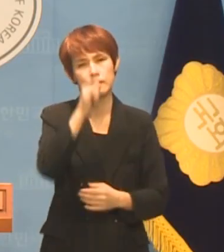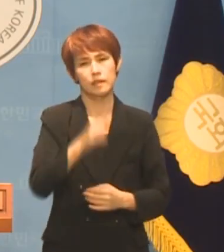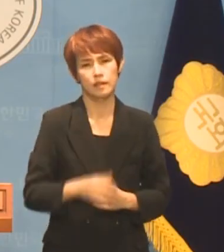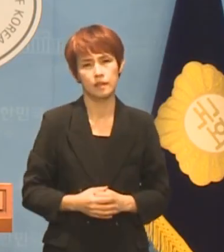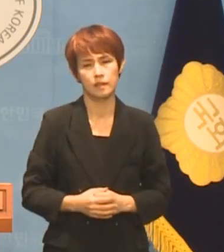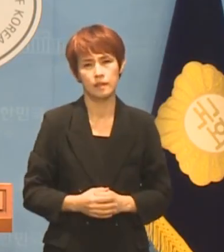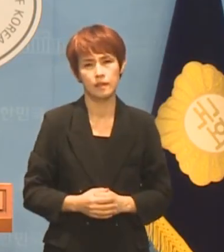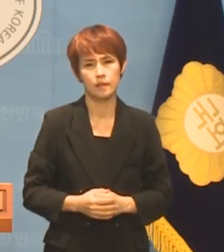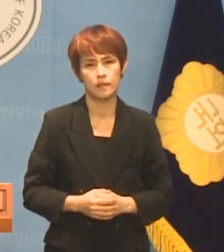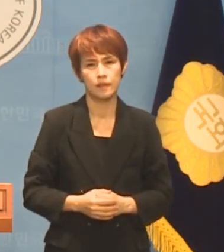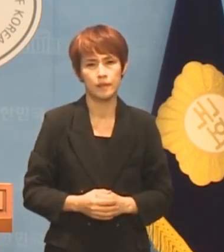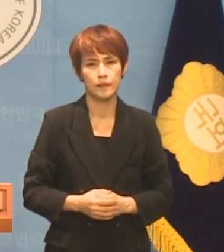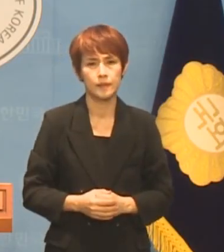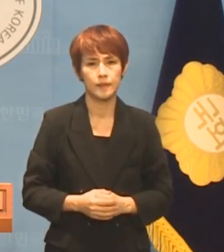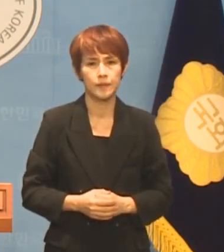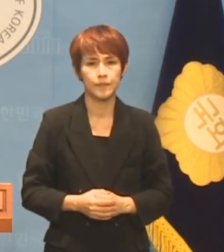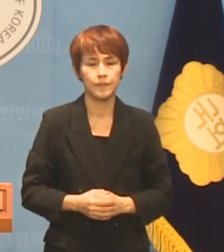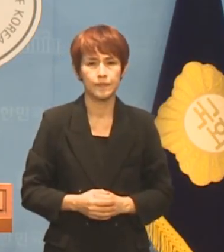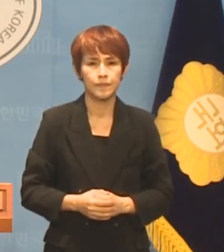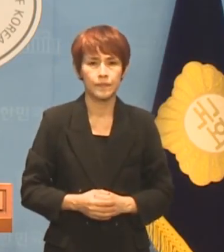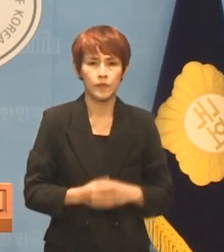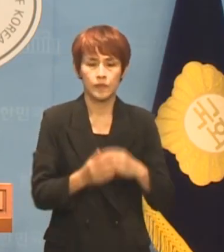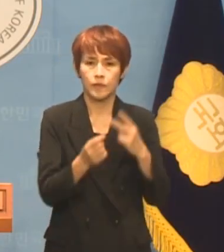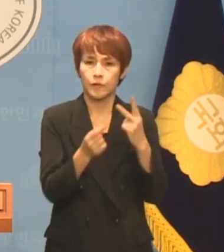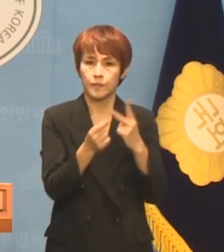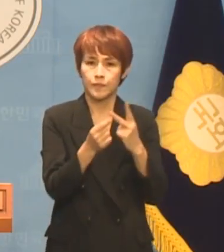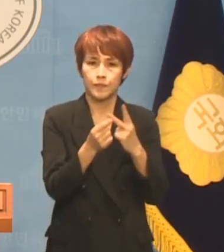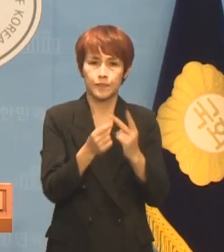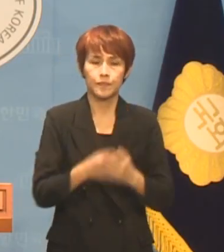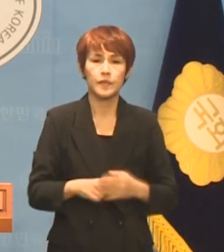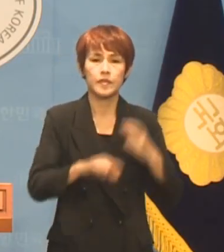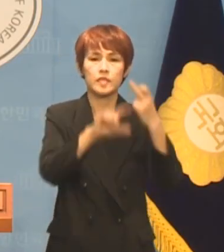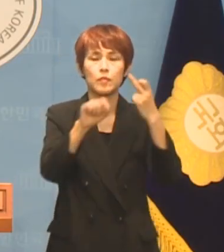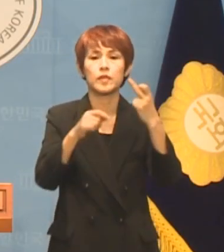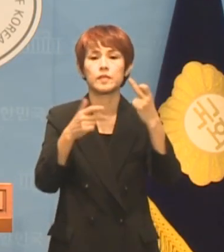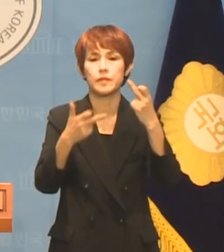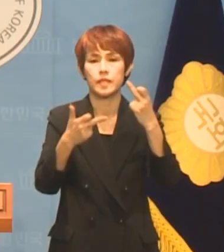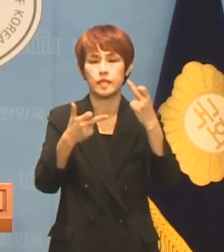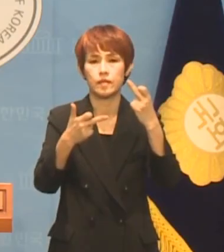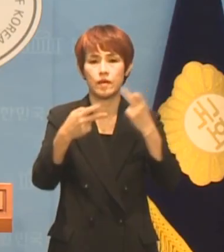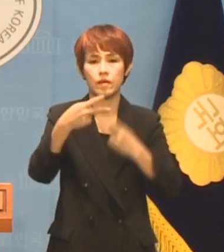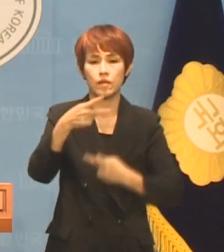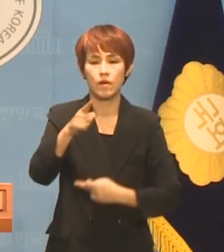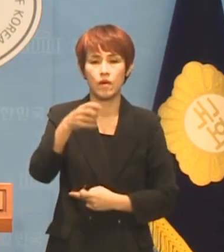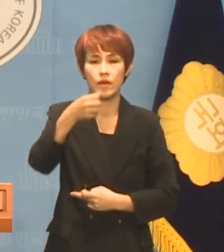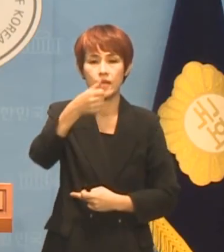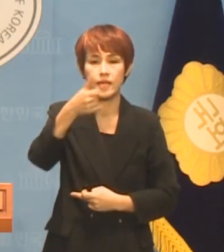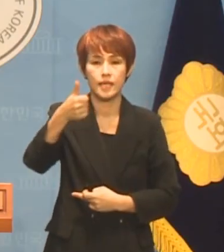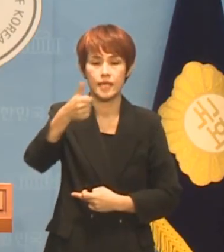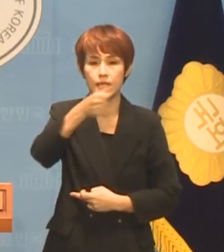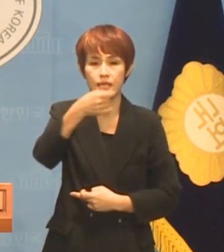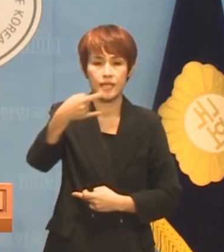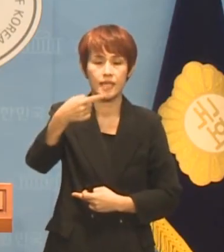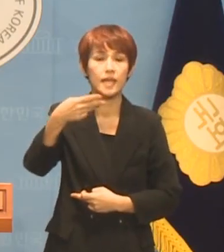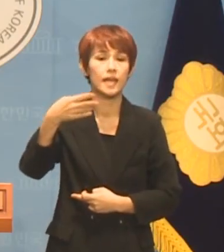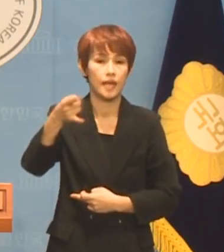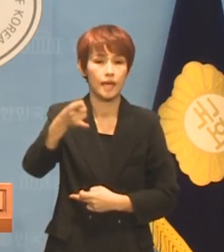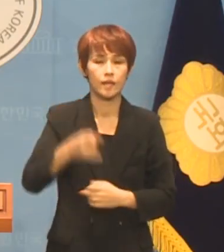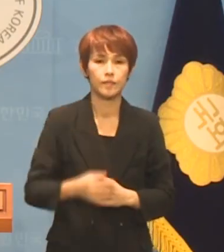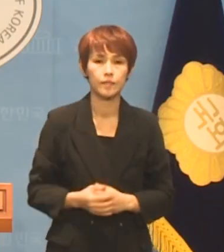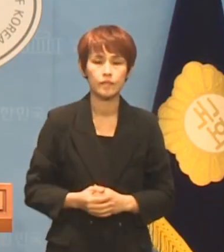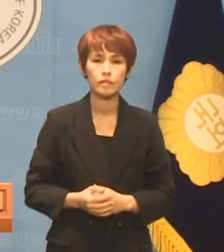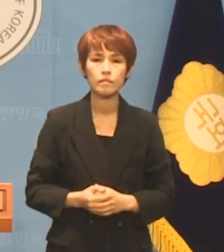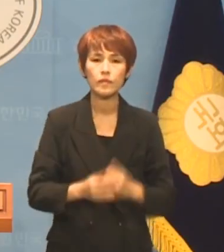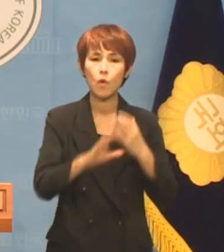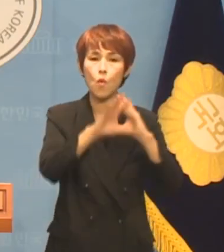의심해야 할 것입니다. 두 번째입니다. 12월 17일자 더 힐의 기고문입니다. 더 힐의 경우